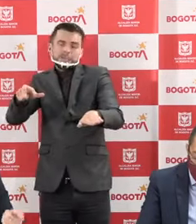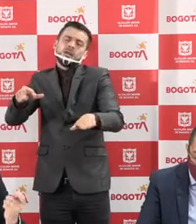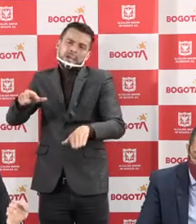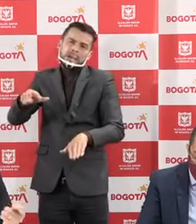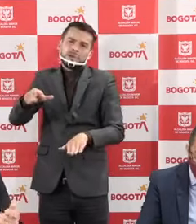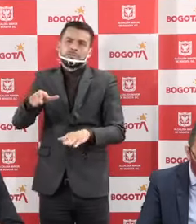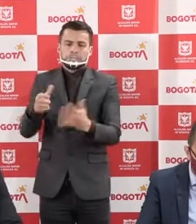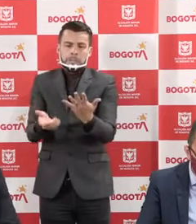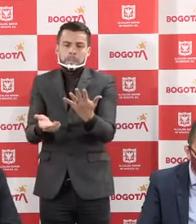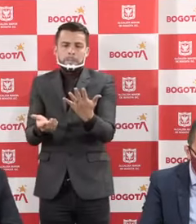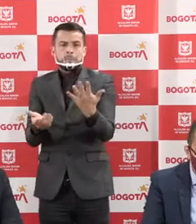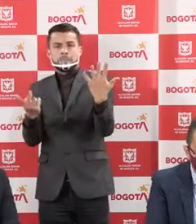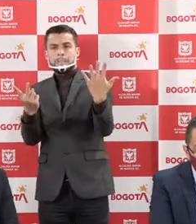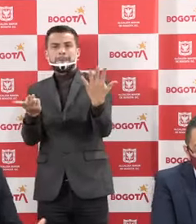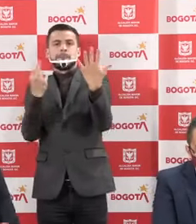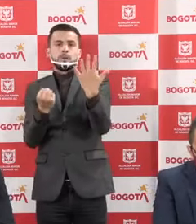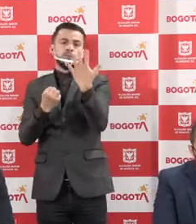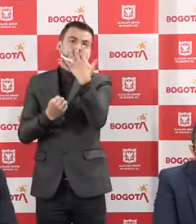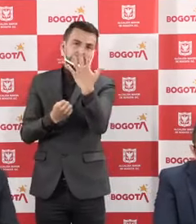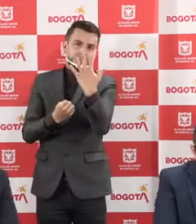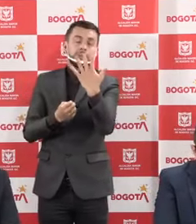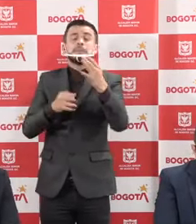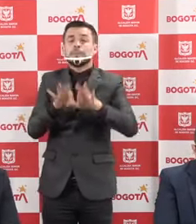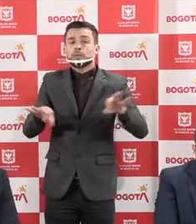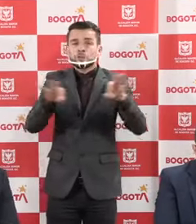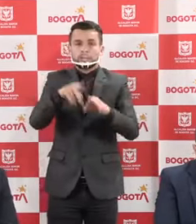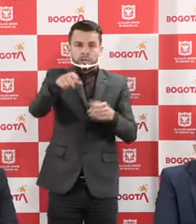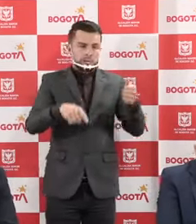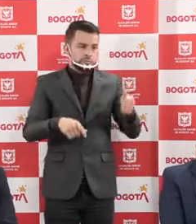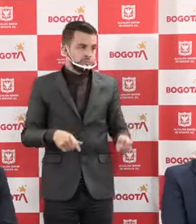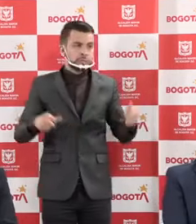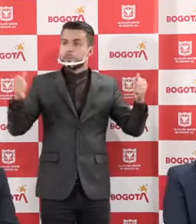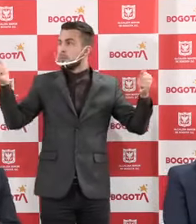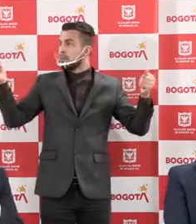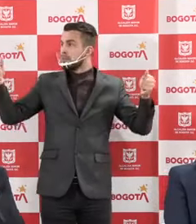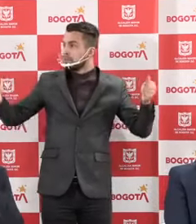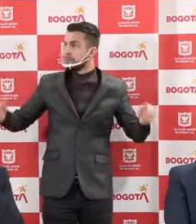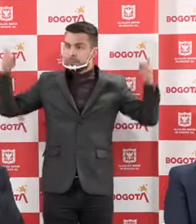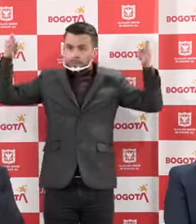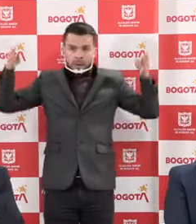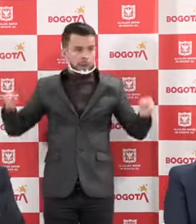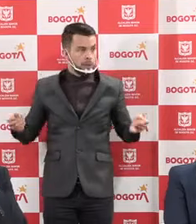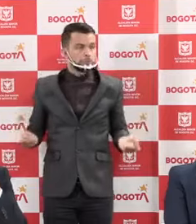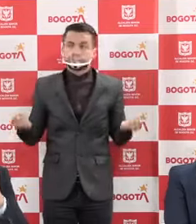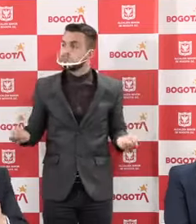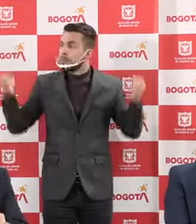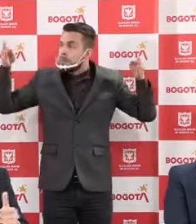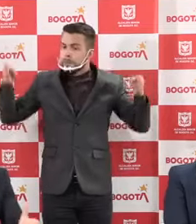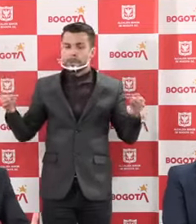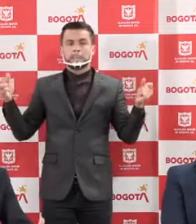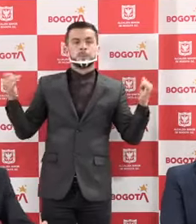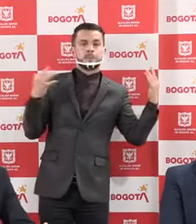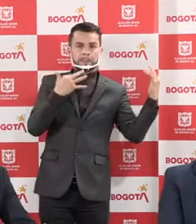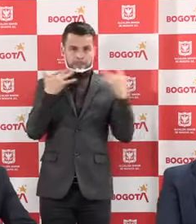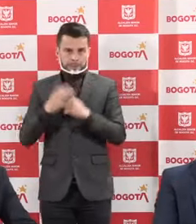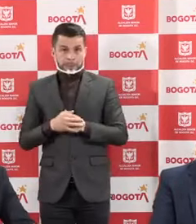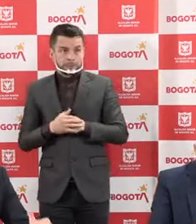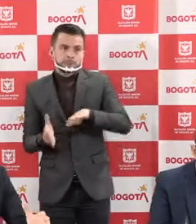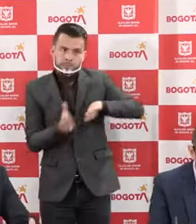duda y sin falta que tengan las ventanas abiertas y que haya buena ventilación frente a los turnos de trabajo y los turnos